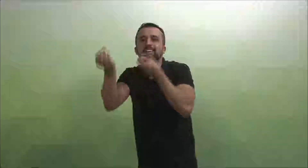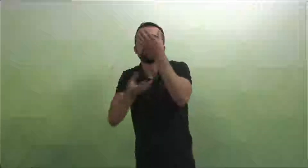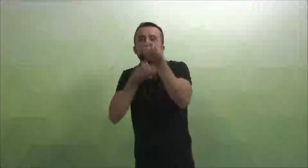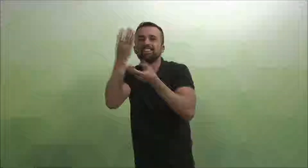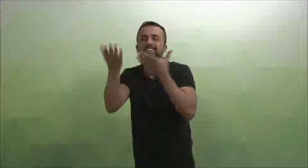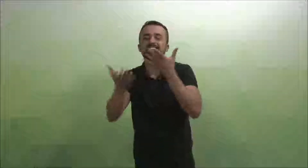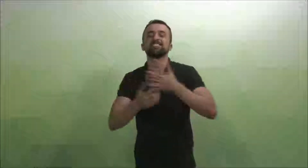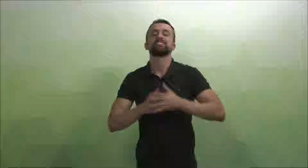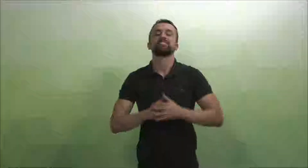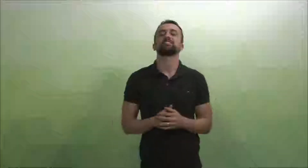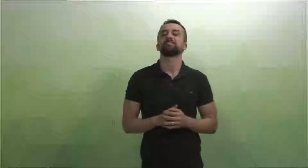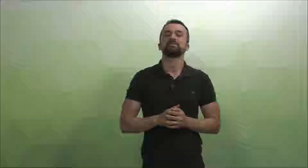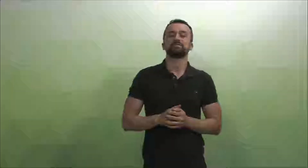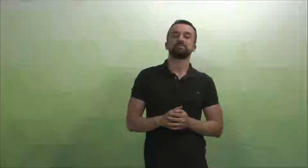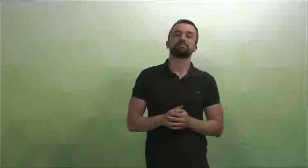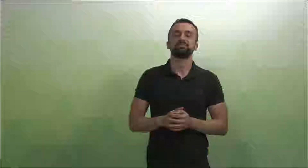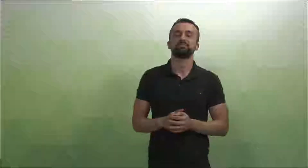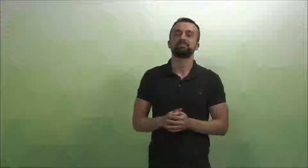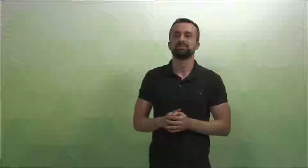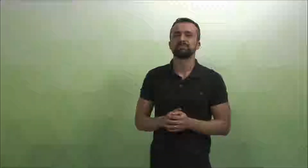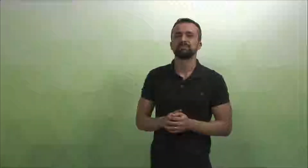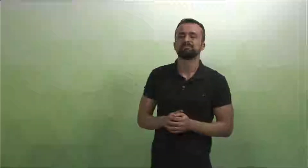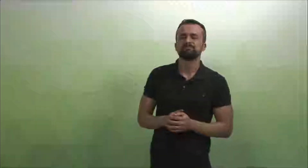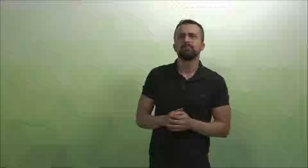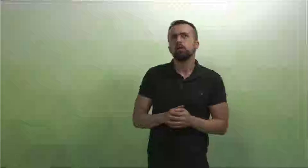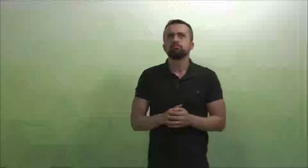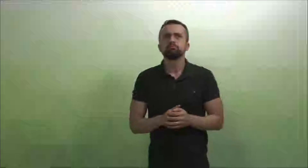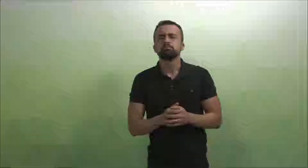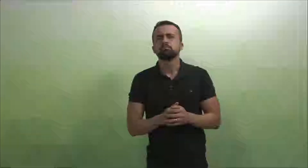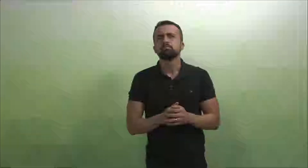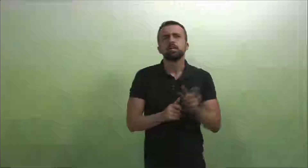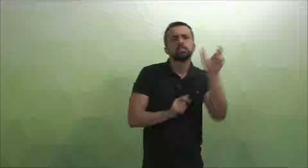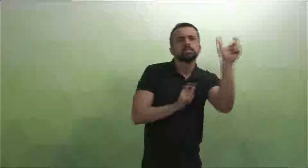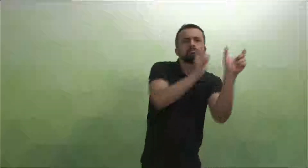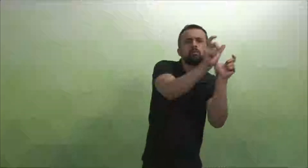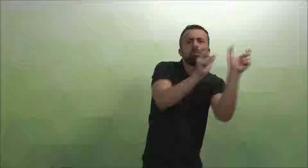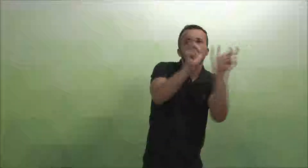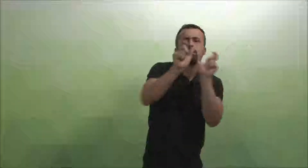Segundo, criatividade e produtividade.